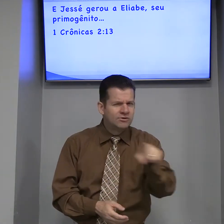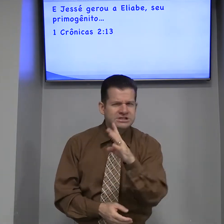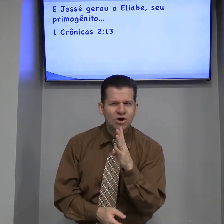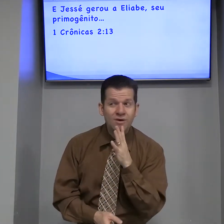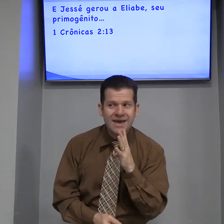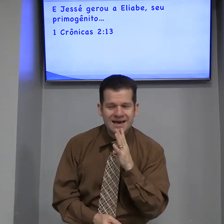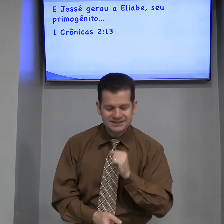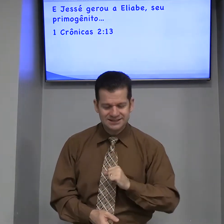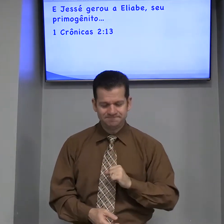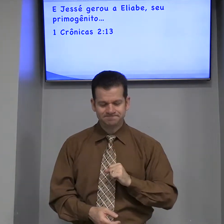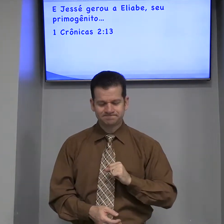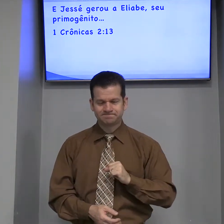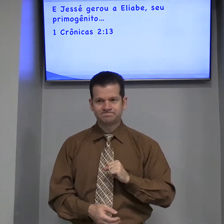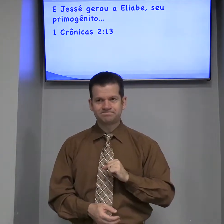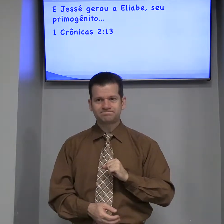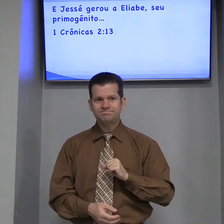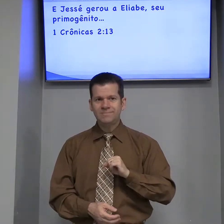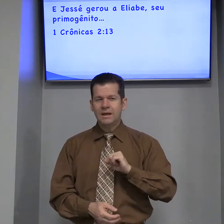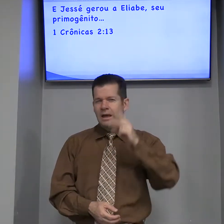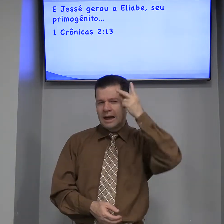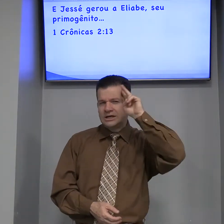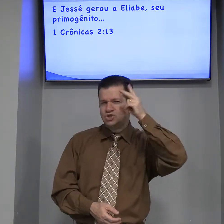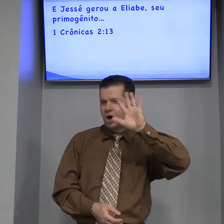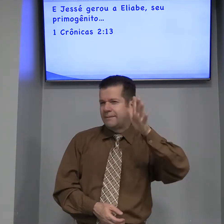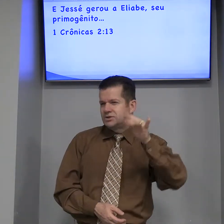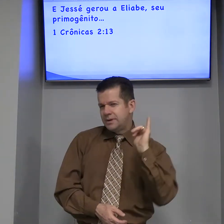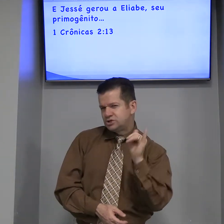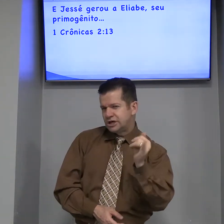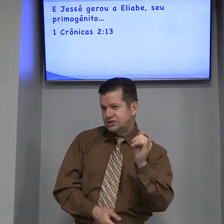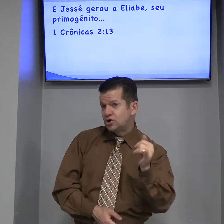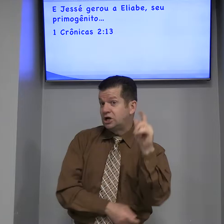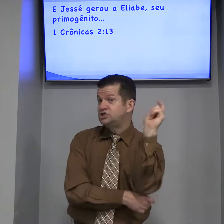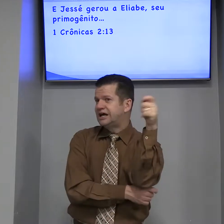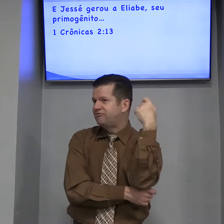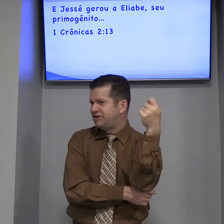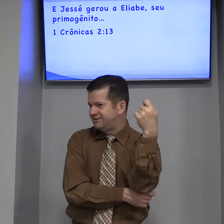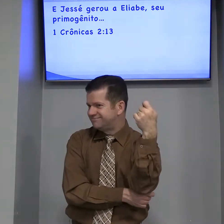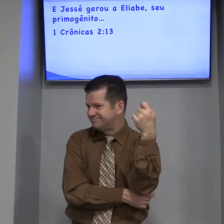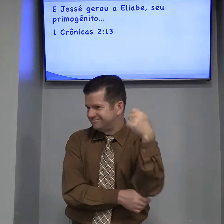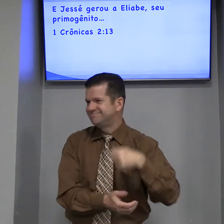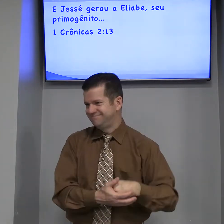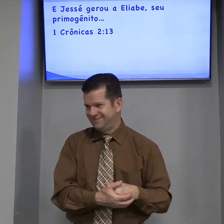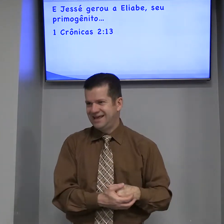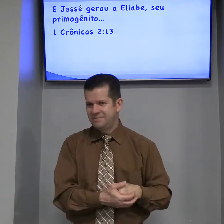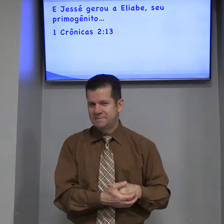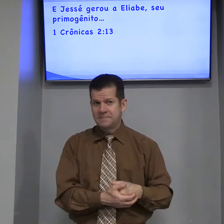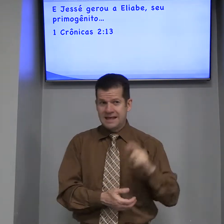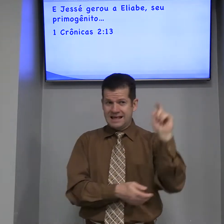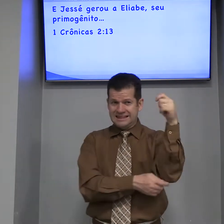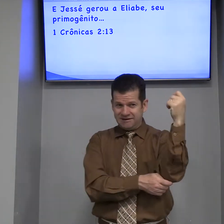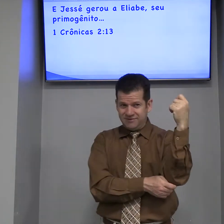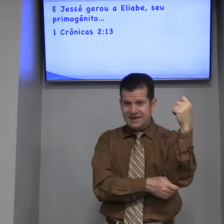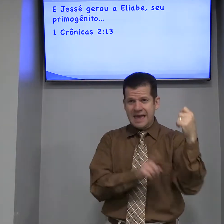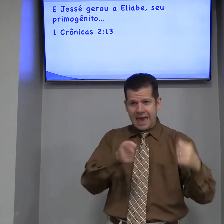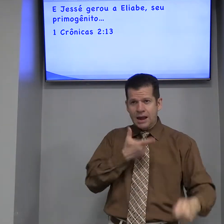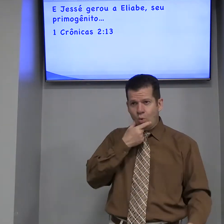Você já conhece a história, mais ou menos, a história de Davi. Lembra? Davi era um